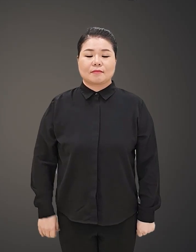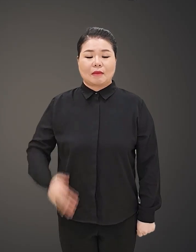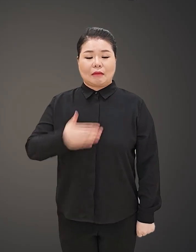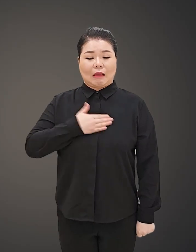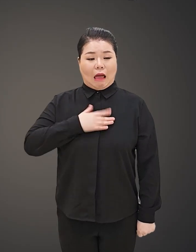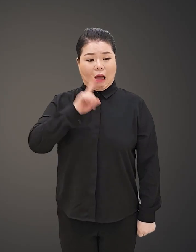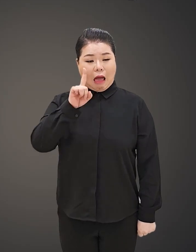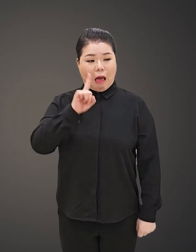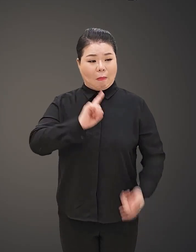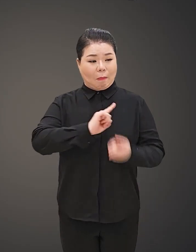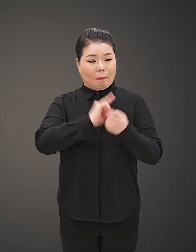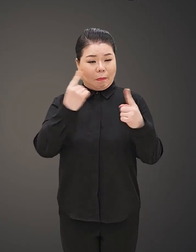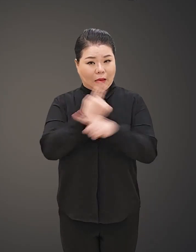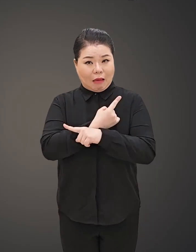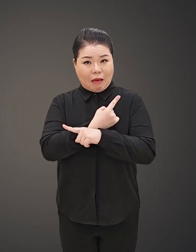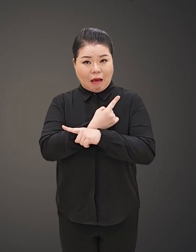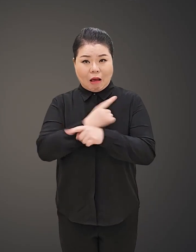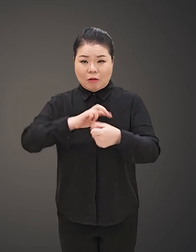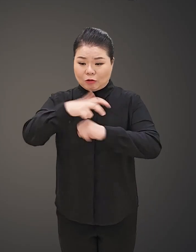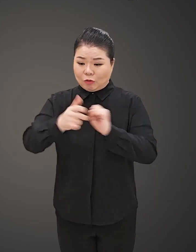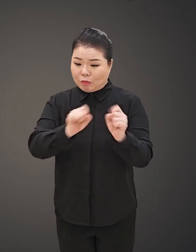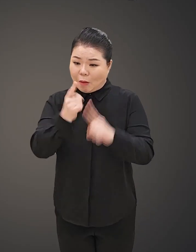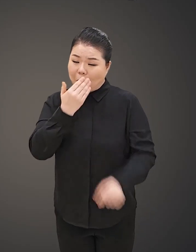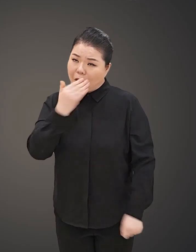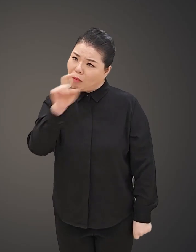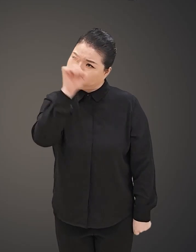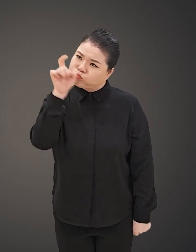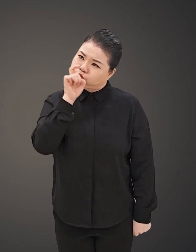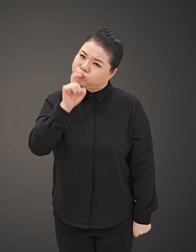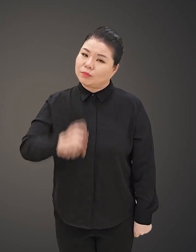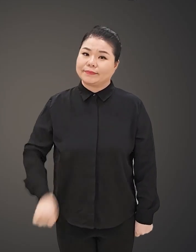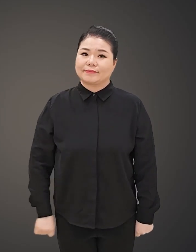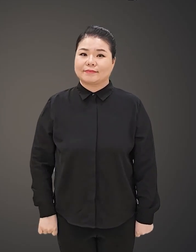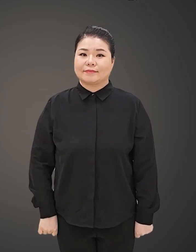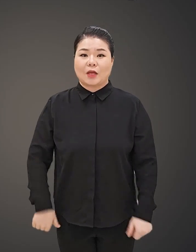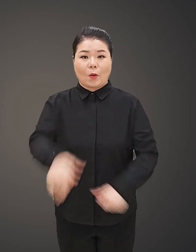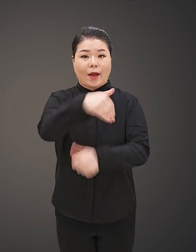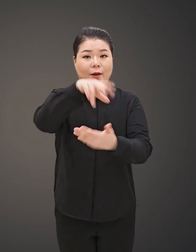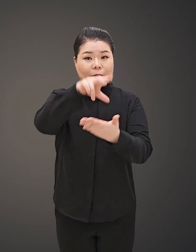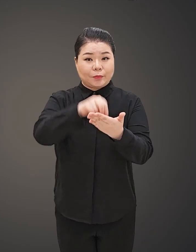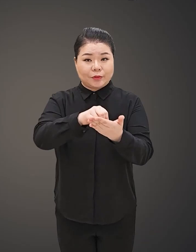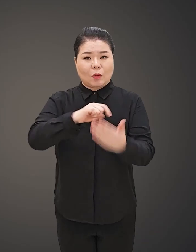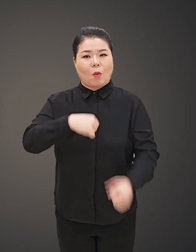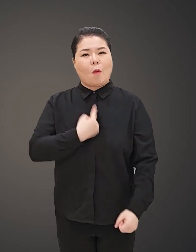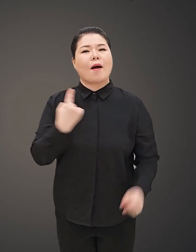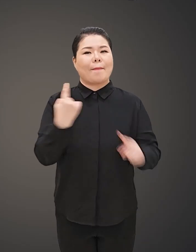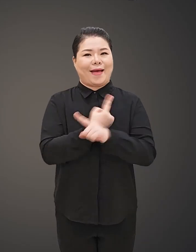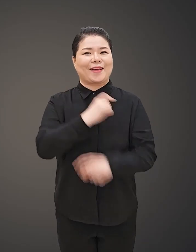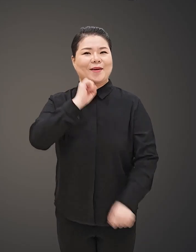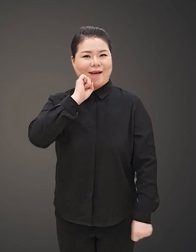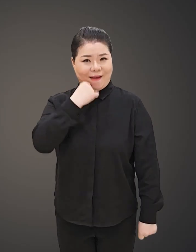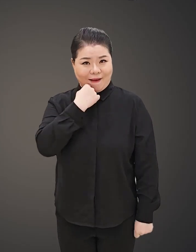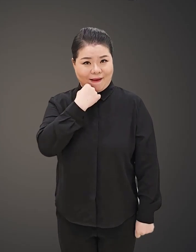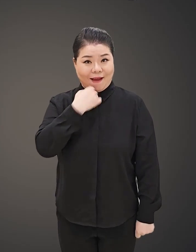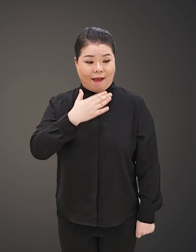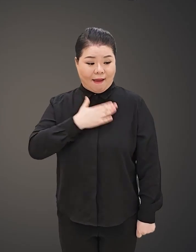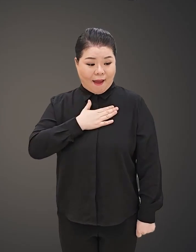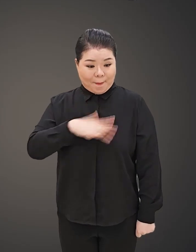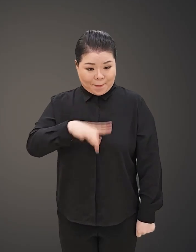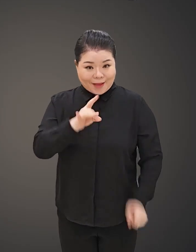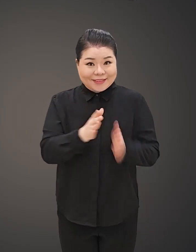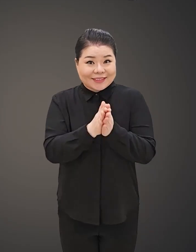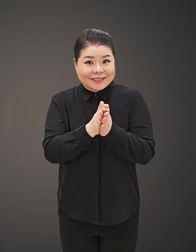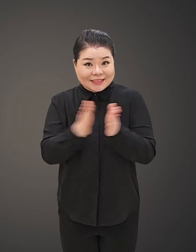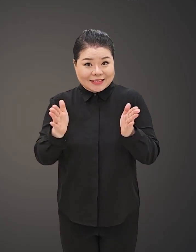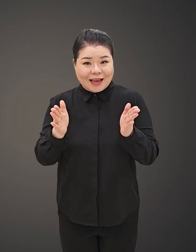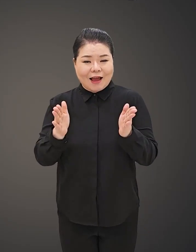나 하나 변한다고 지구를 구할 수 있을까요? 환경 문제는 한 명이 바꾸기는 어렵지만